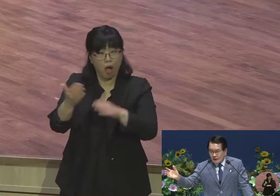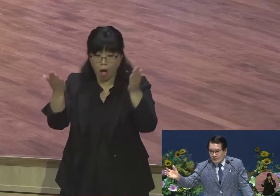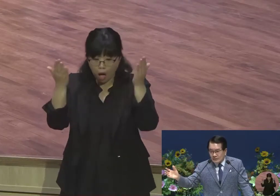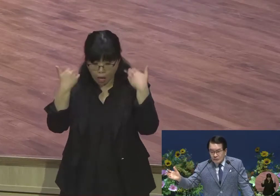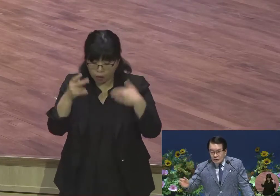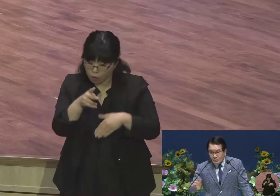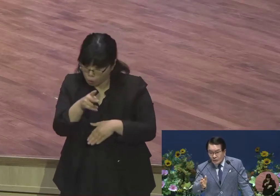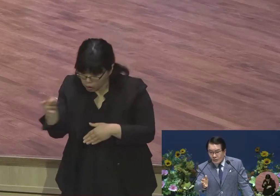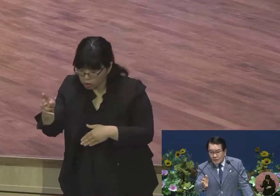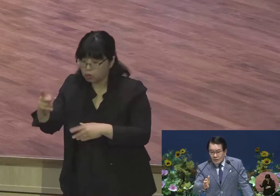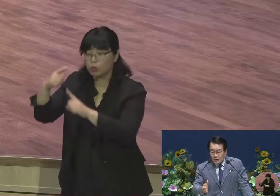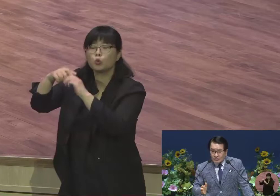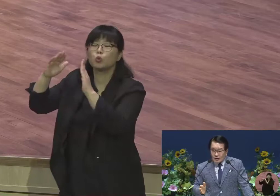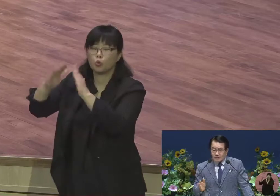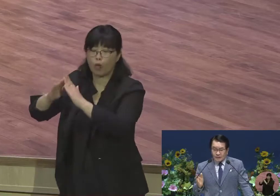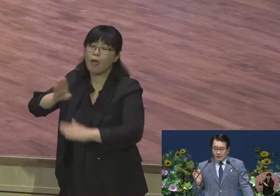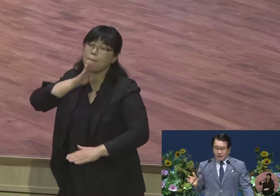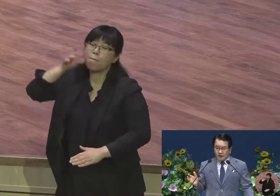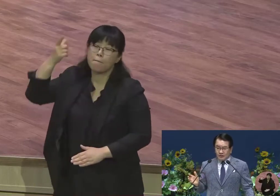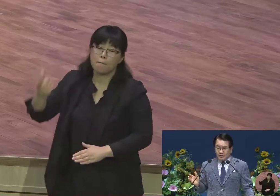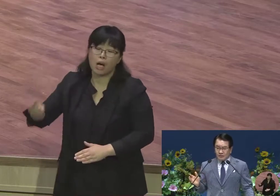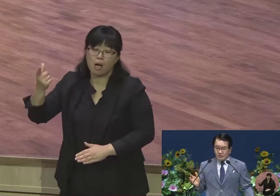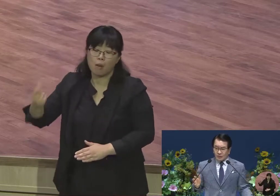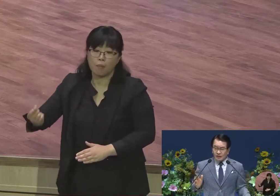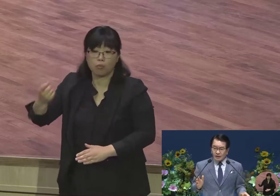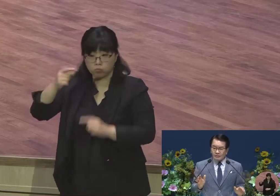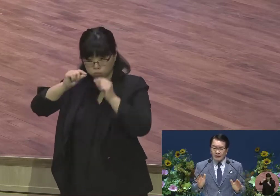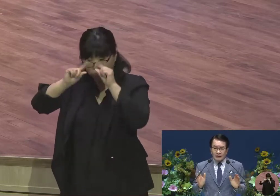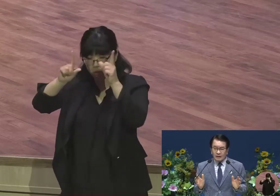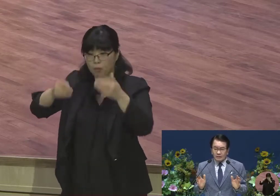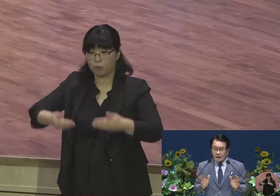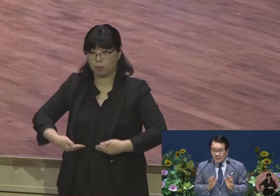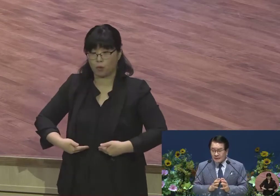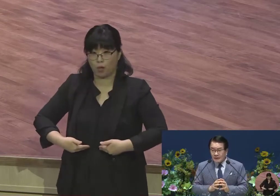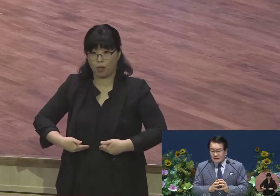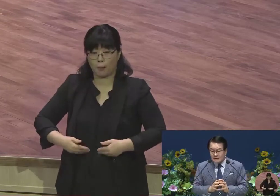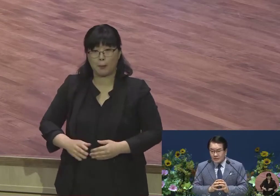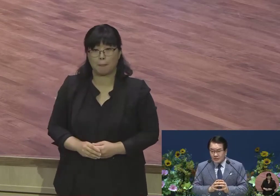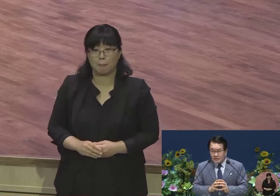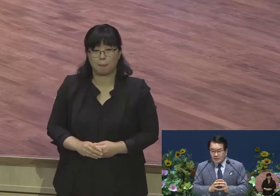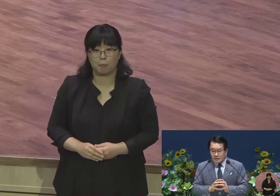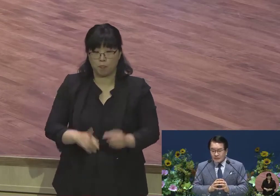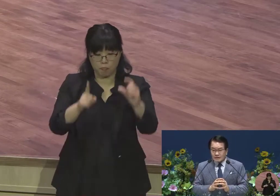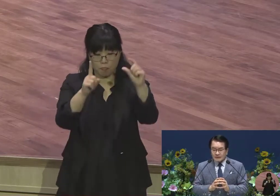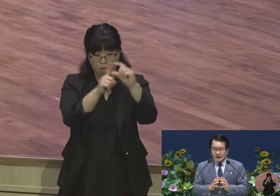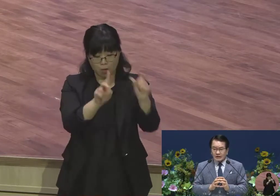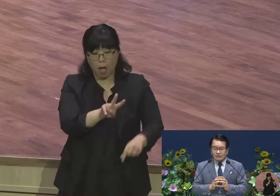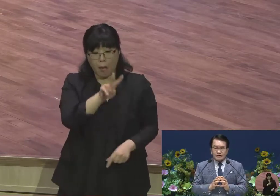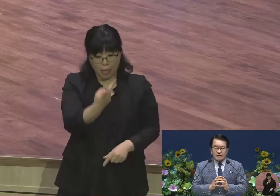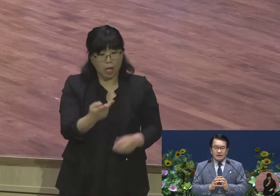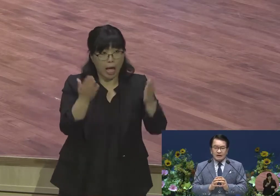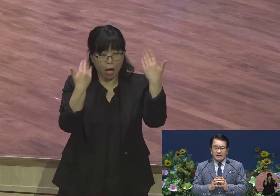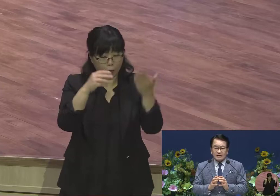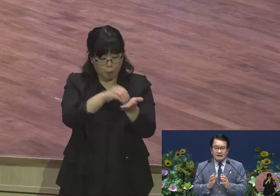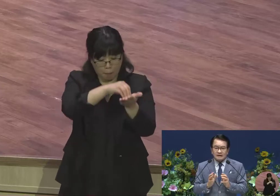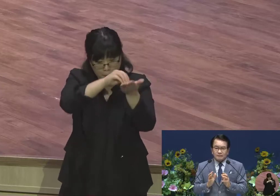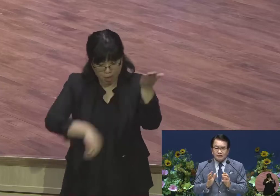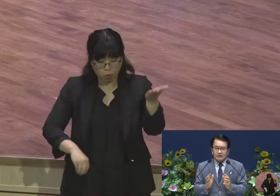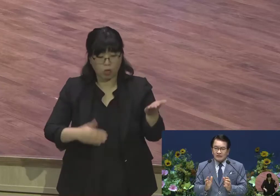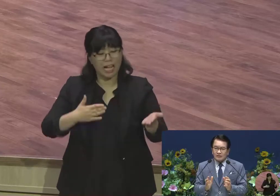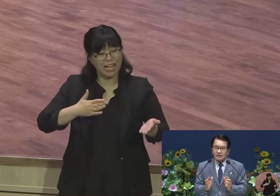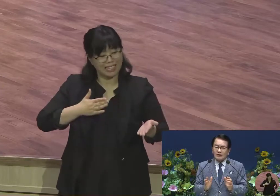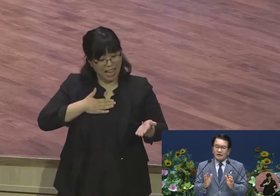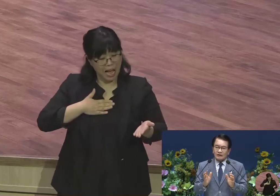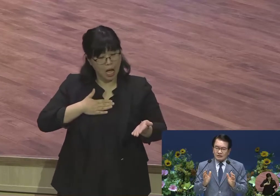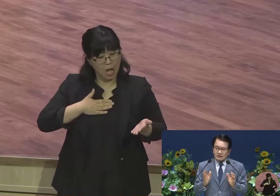교회다. 그렇죠. 사업장은 교회란 말이에요. 교회니까 뭐 해야 돼요? 예배드려야죠. 하루를 시작하기 전에 단